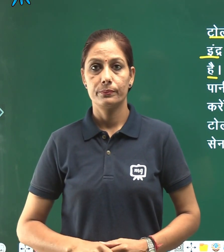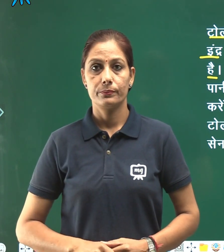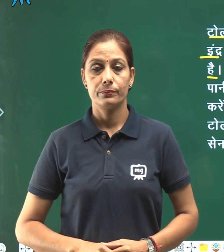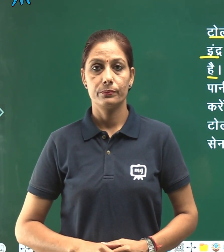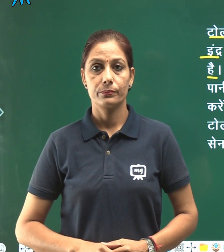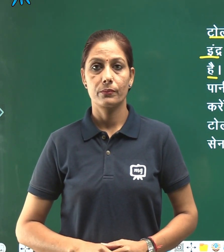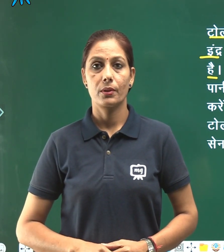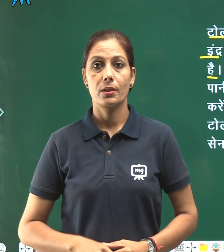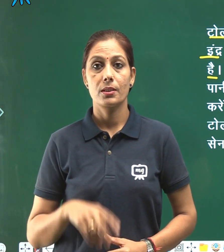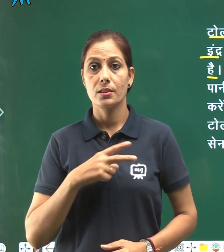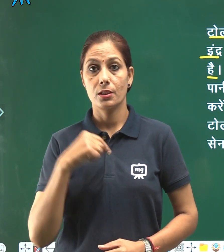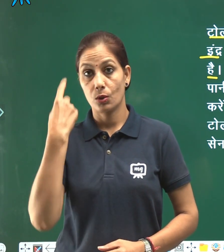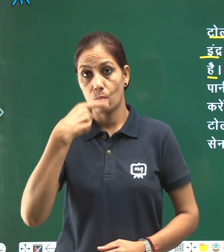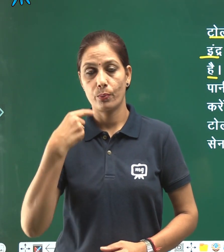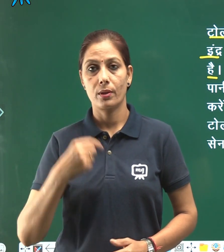इसी रूप में